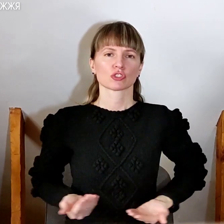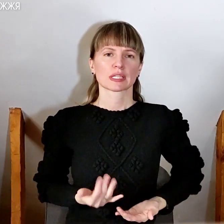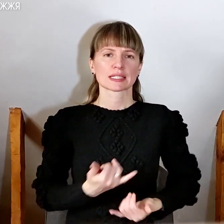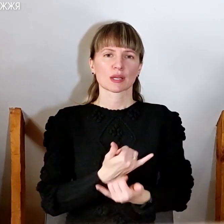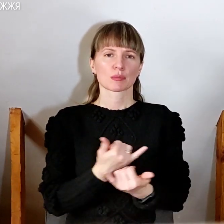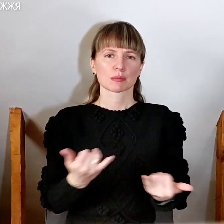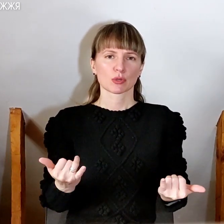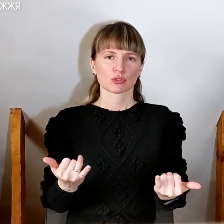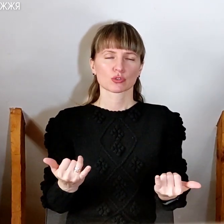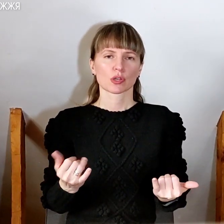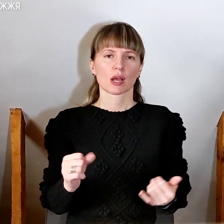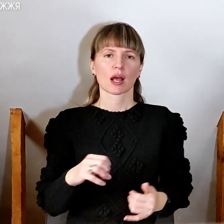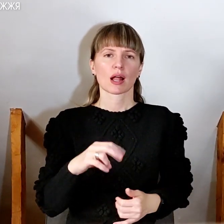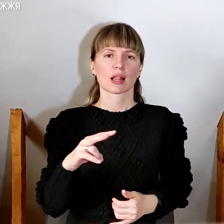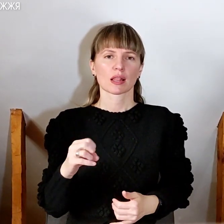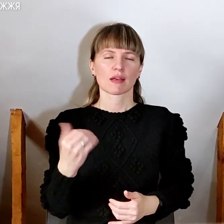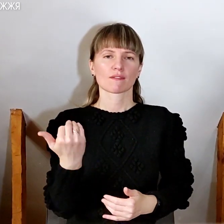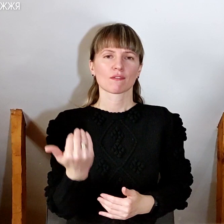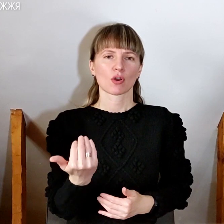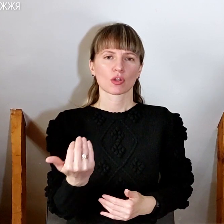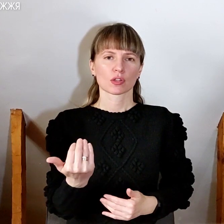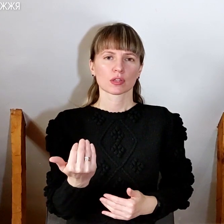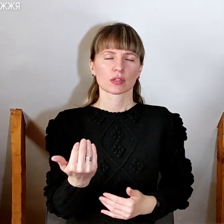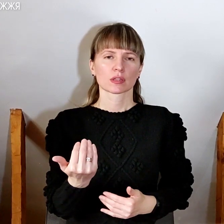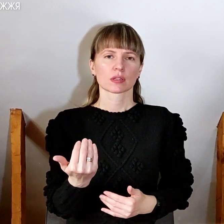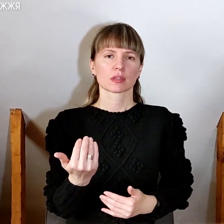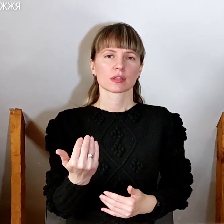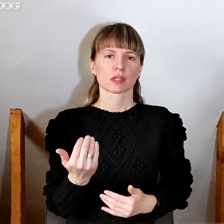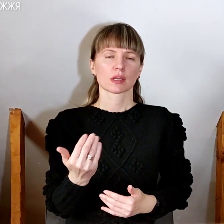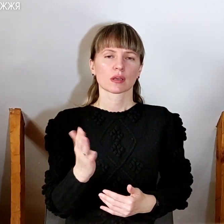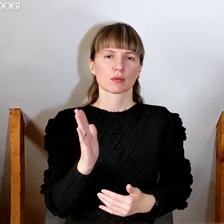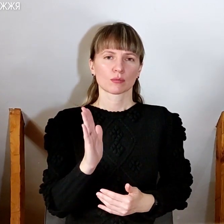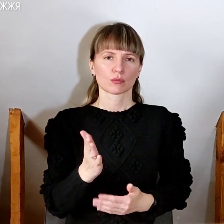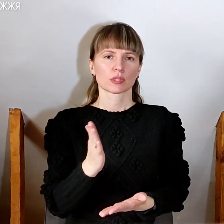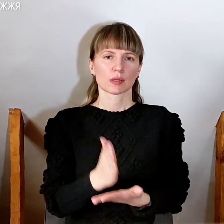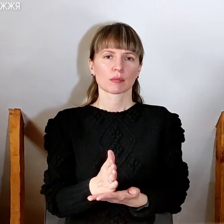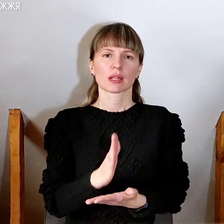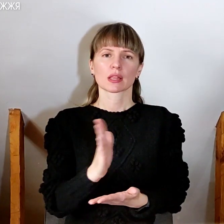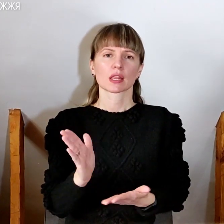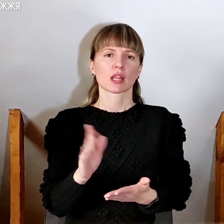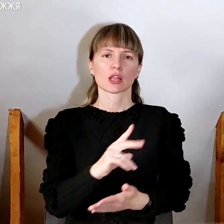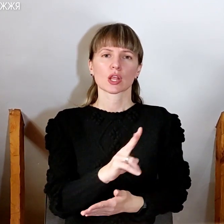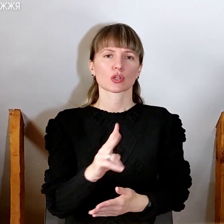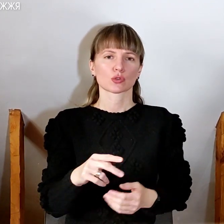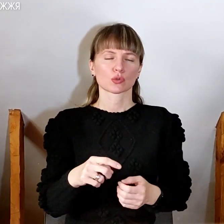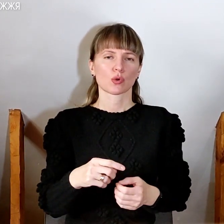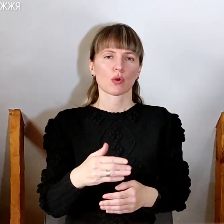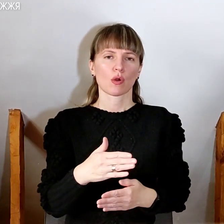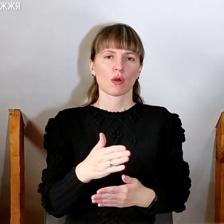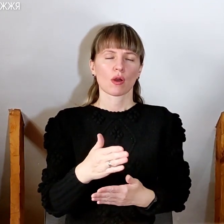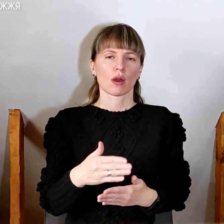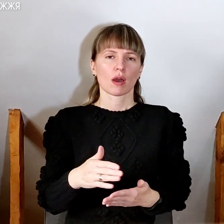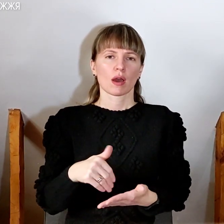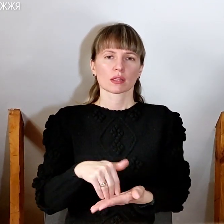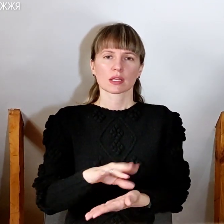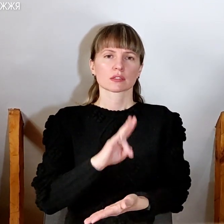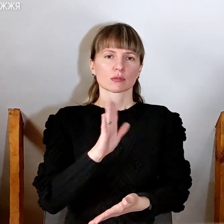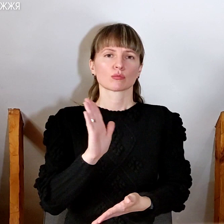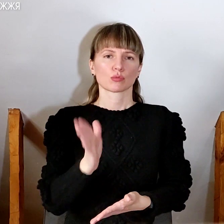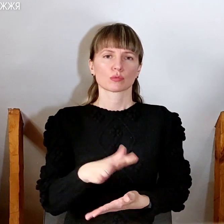життєзабезпечуючою. Але вони їх пройдуть, відмінити ніхто не збирається. Розмовляю сьогодні з директором департаменту обласної державної адміністрації з